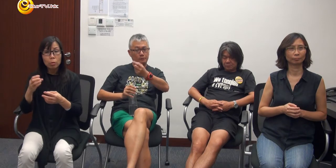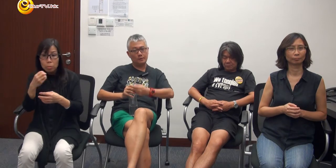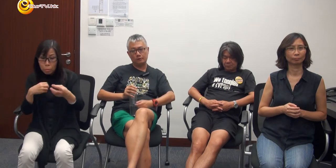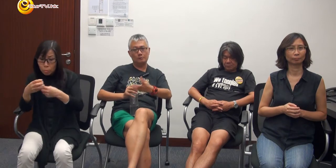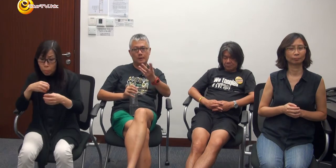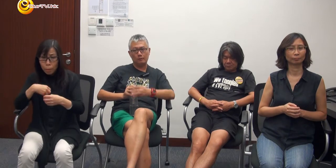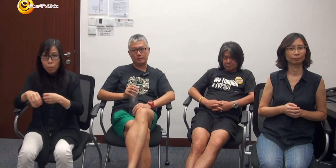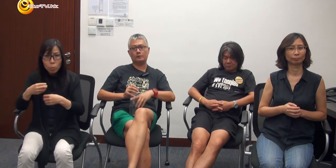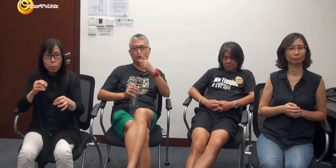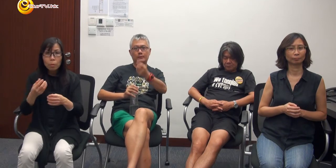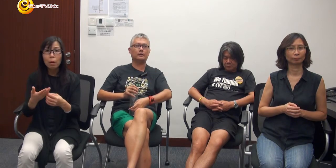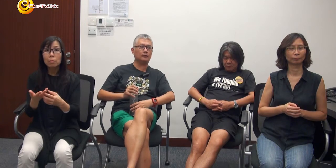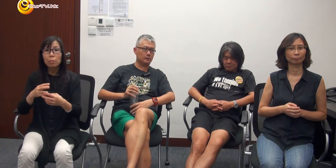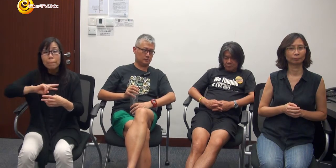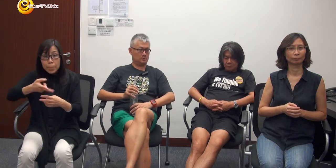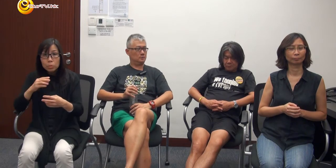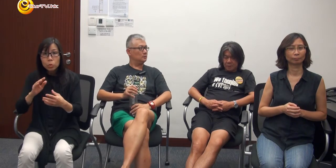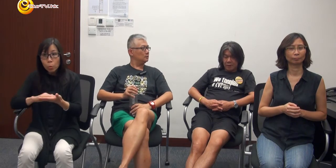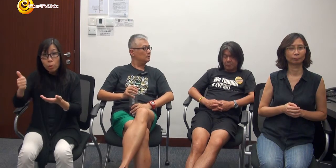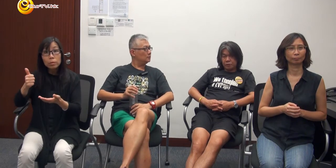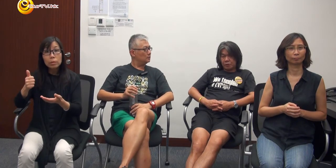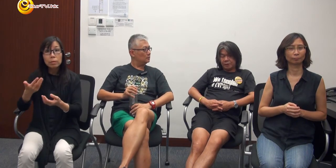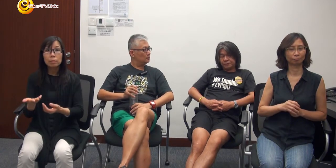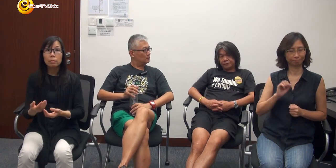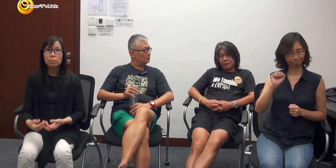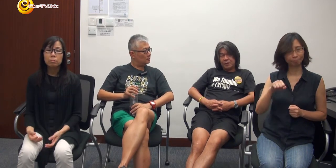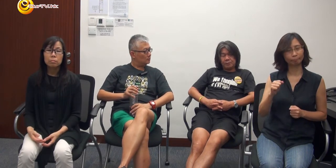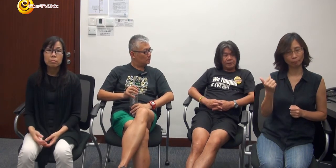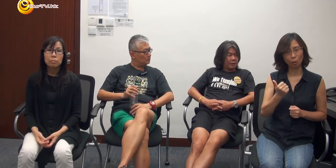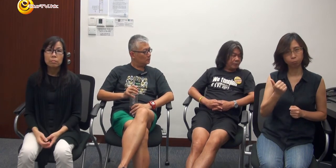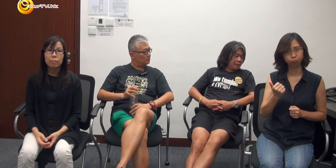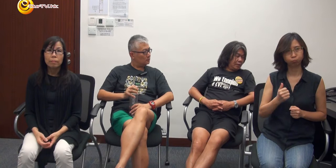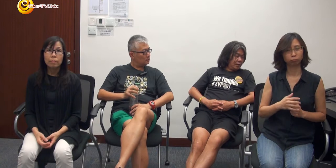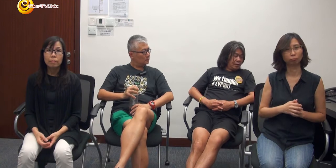水喉，如果唔係嘅話，即係老點你咯。 係冇錯啦。咁其實